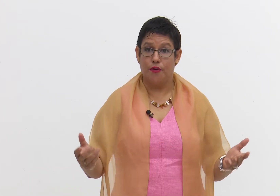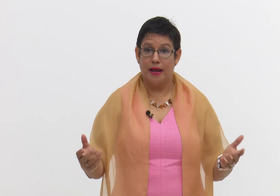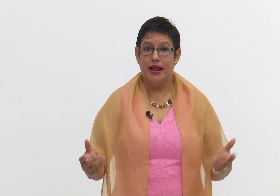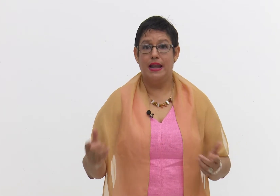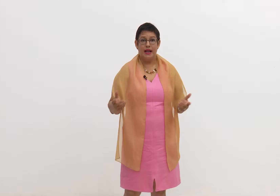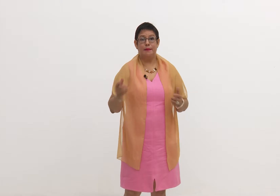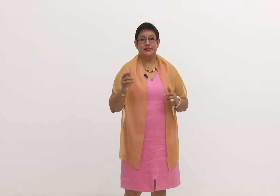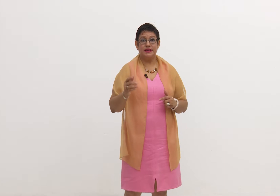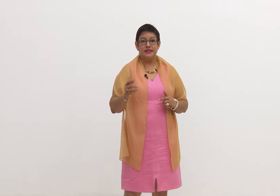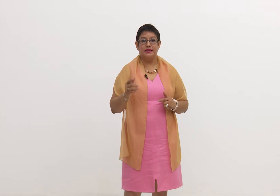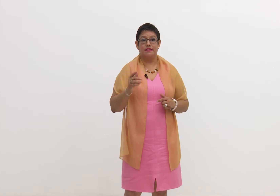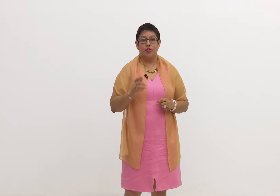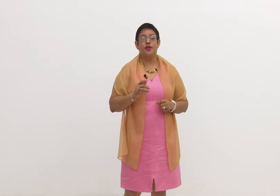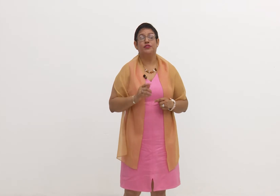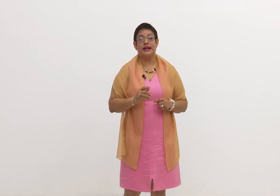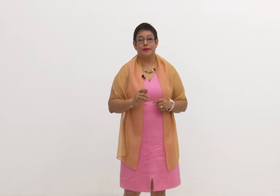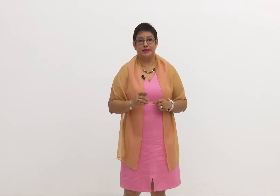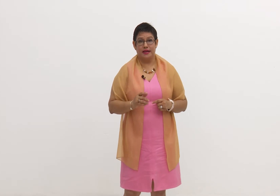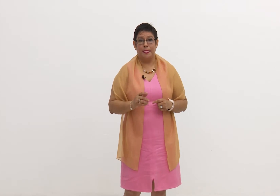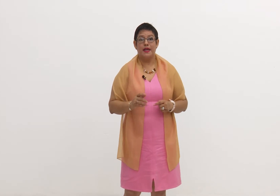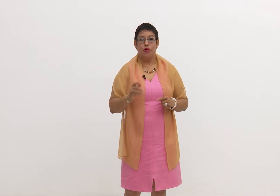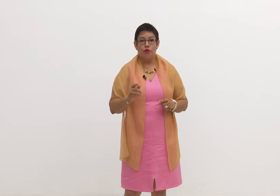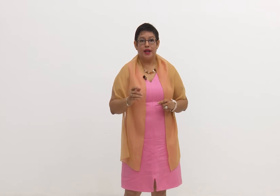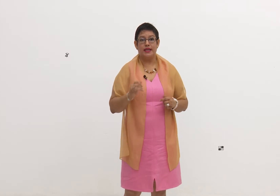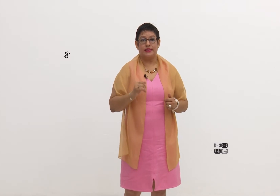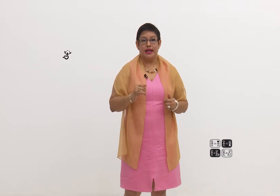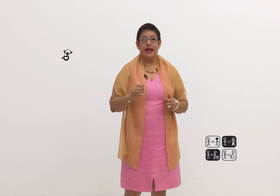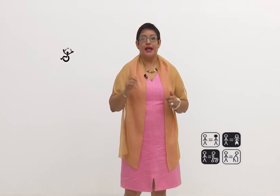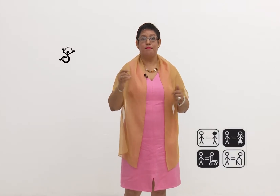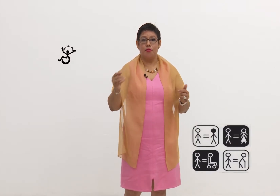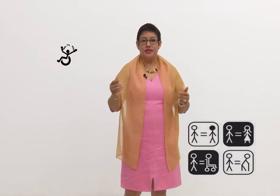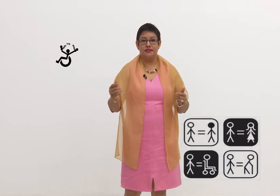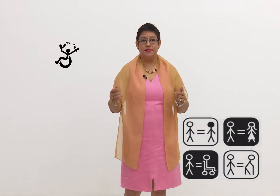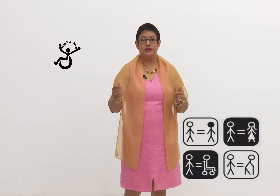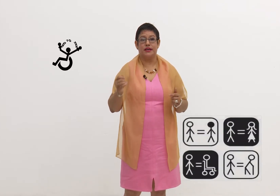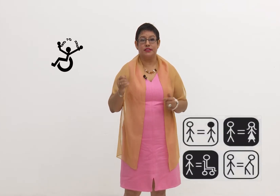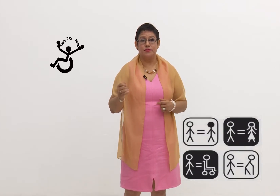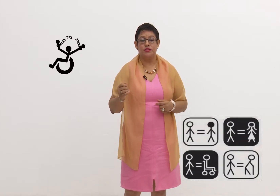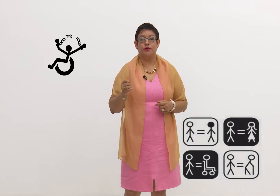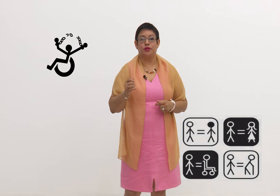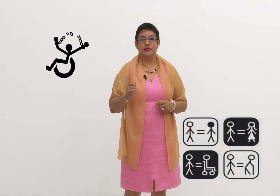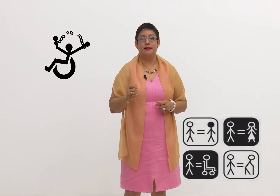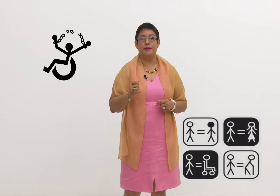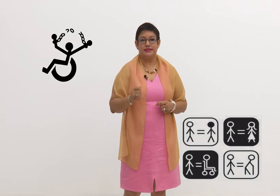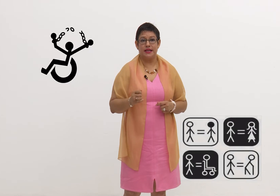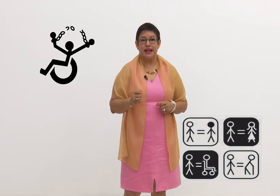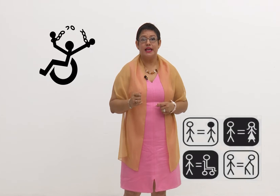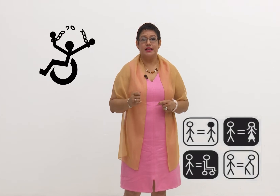forma, la presencia de trabajadores con discapacidad une, integra e impone desafíos activos de productividad empresarial debido